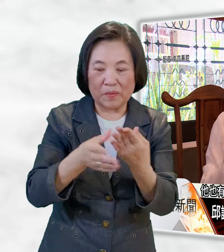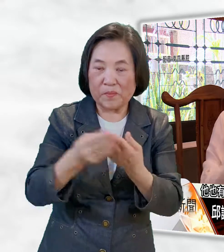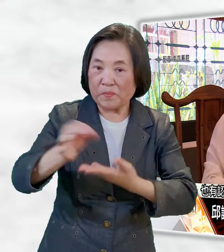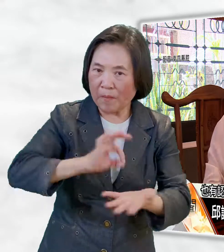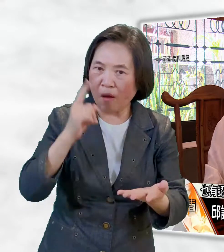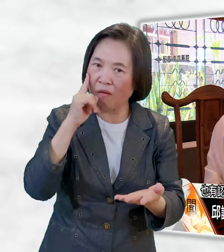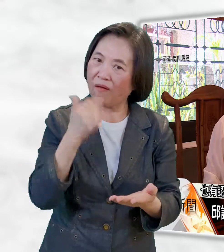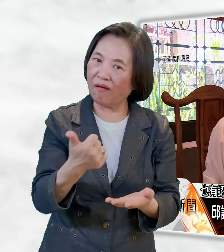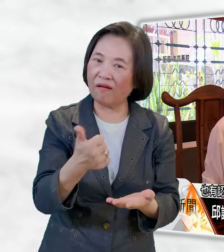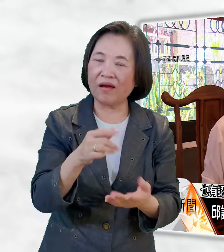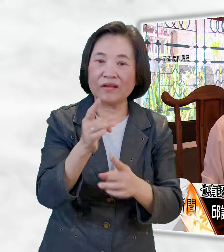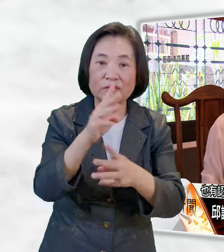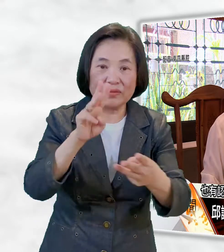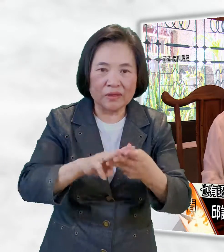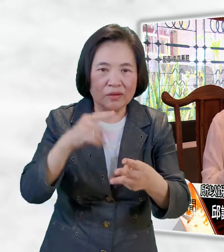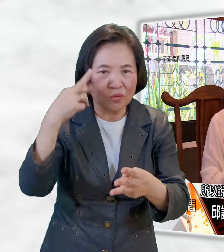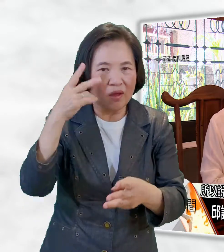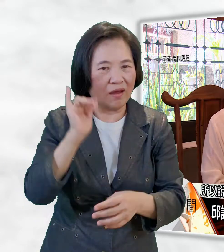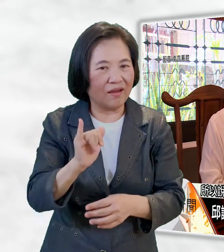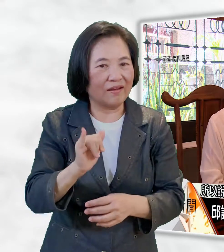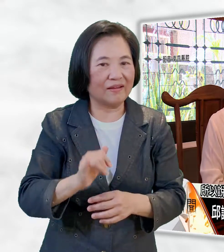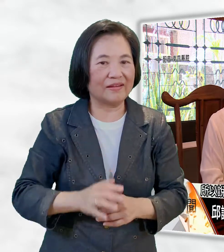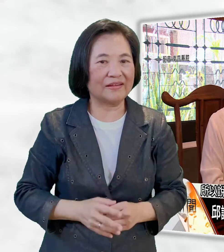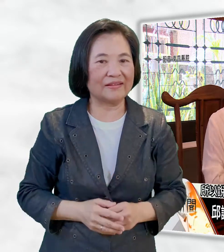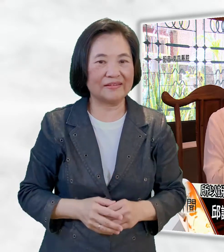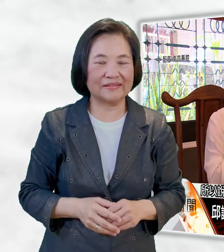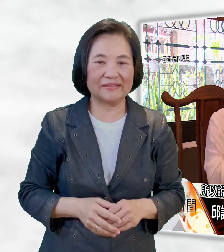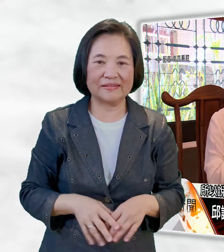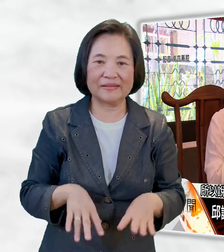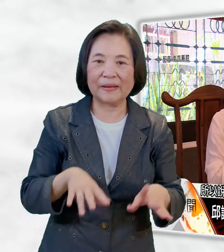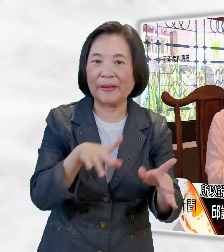来，也有认同竹田呐。所以讲，伊都变啦，